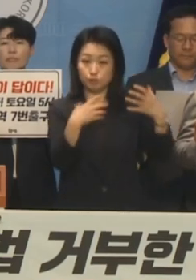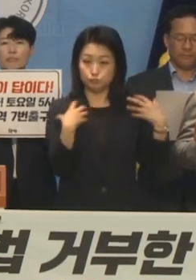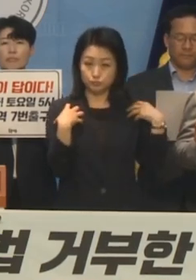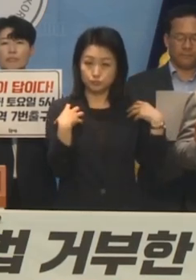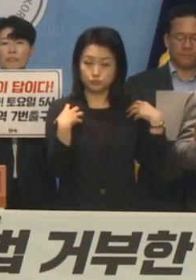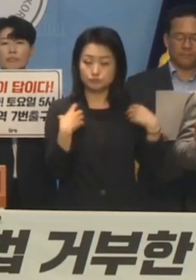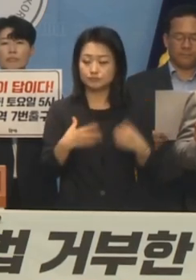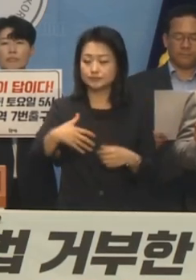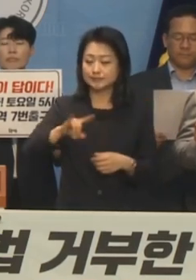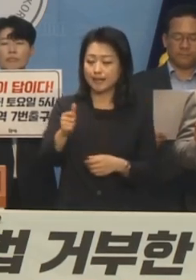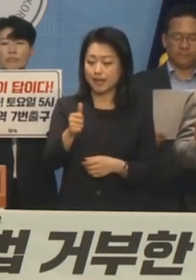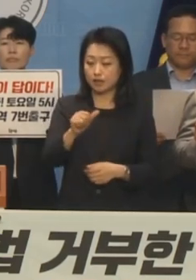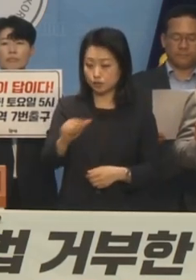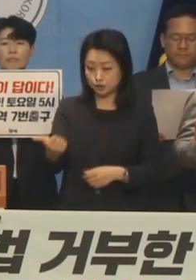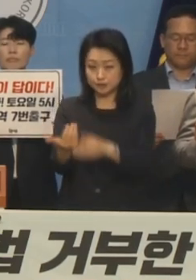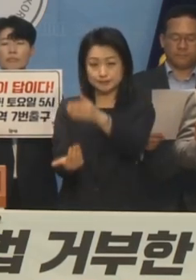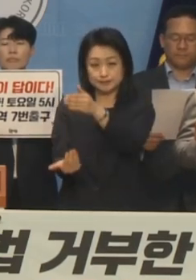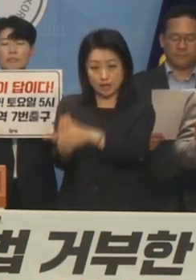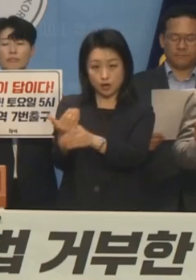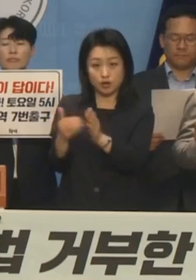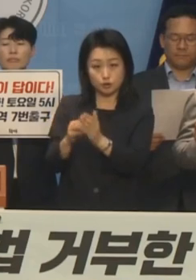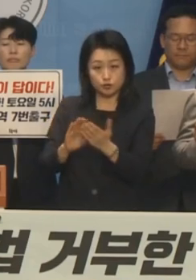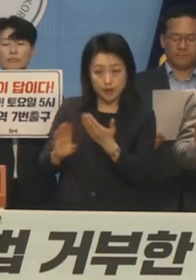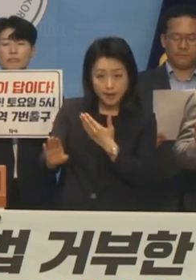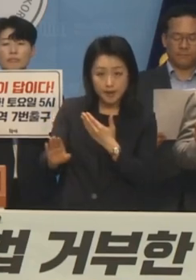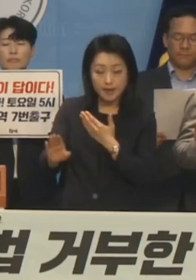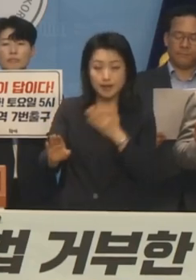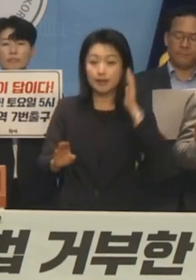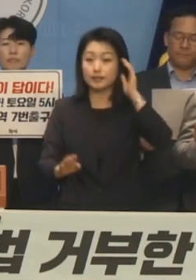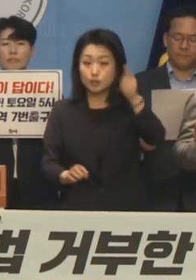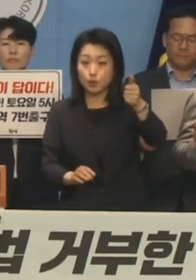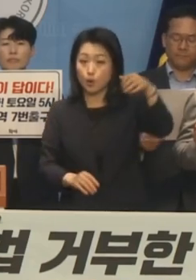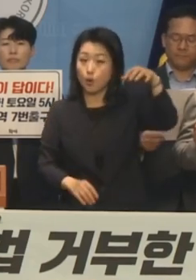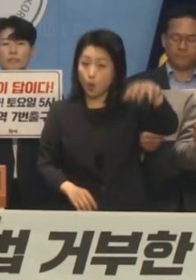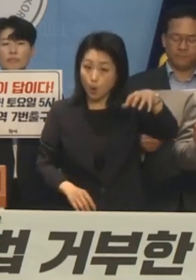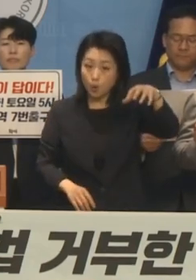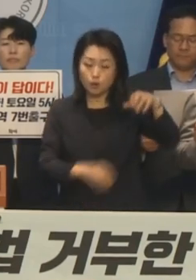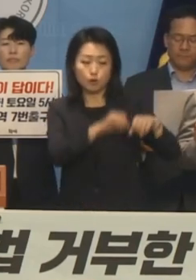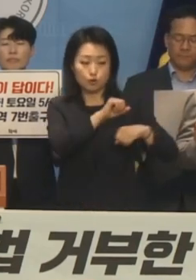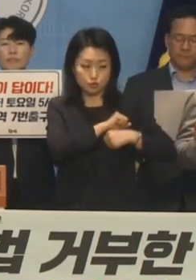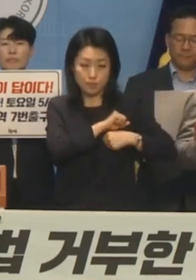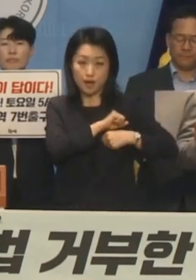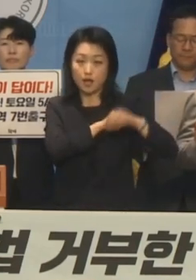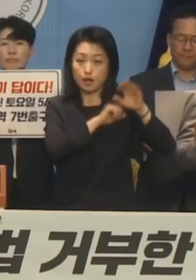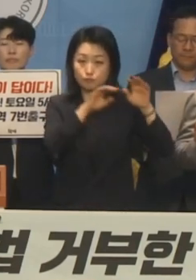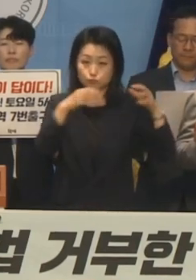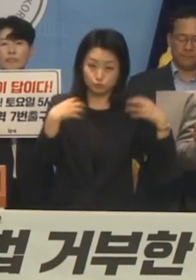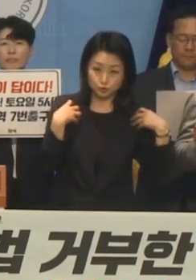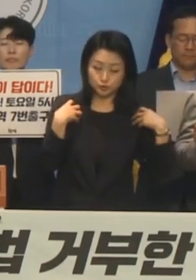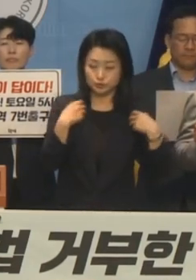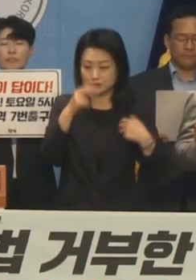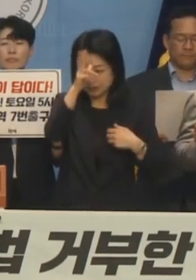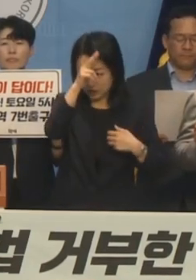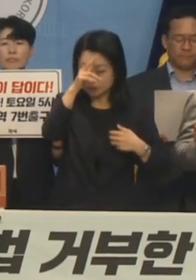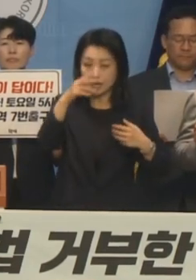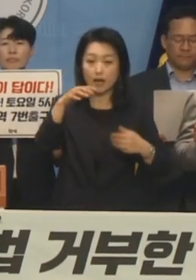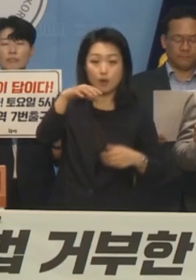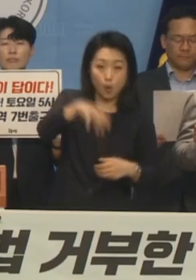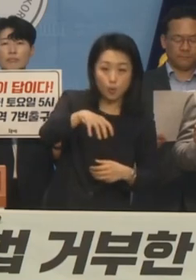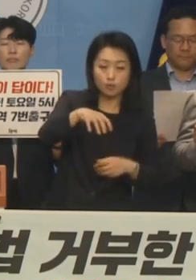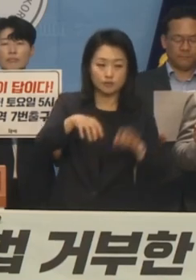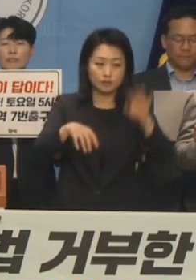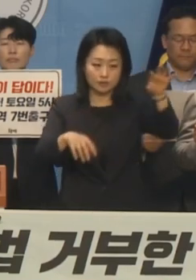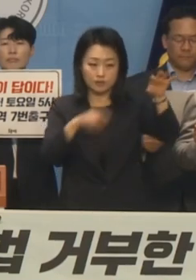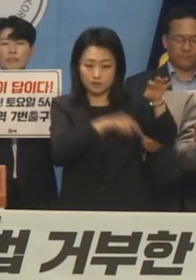정권은 최혜병 사망 사건 발생 후 대통령실, 국방부, 경찰 등 국가기관이